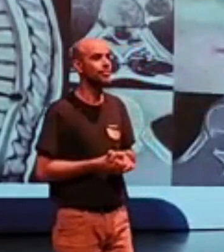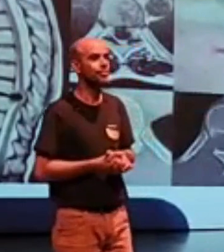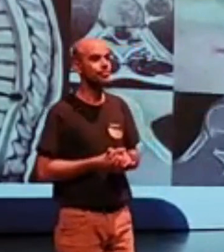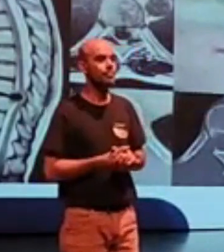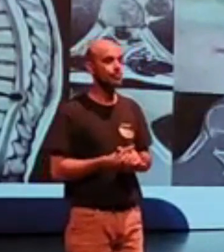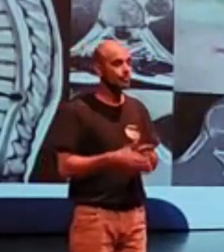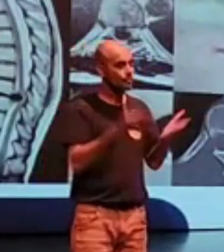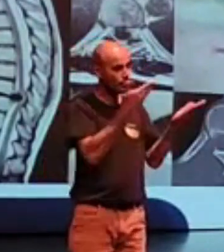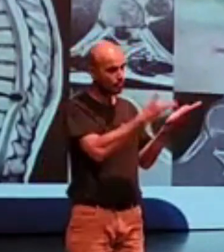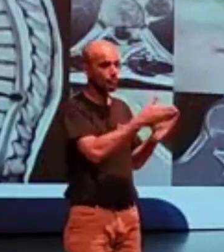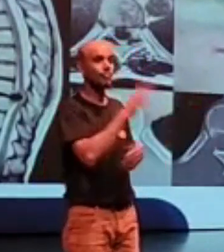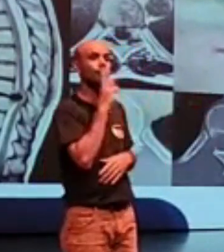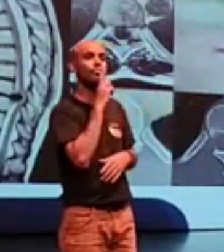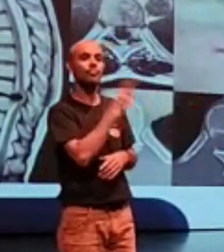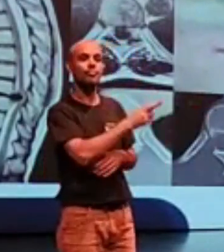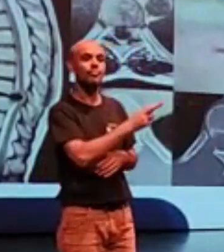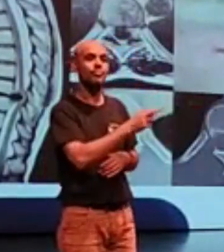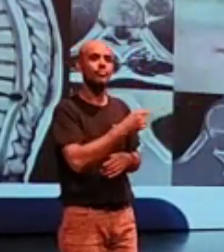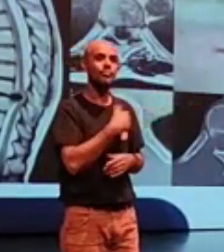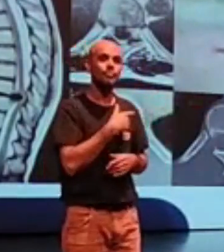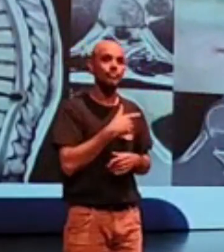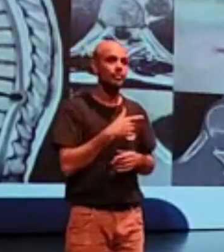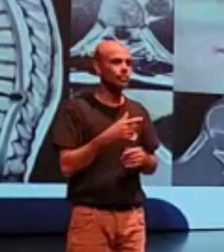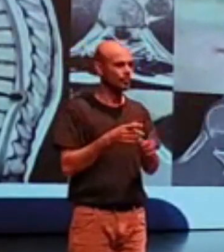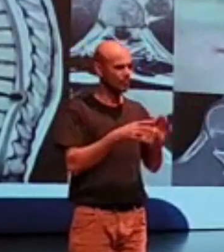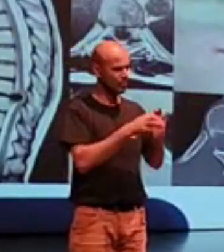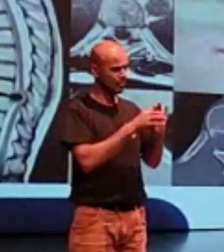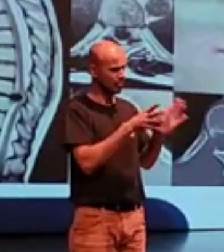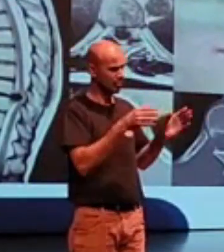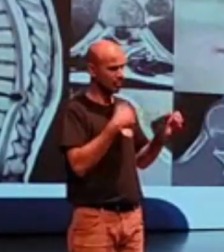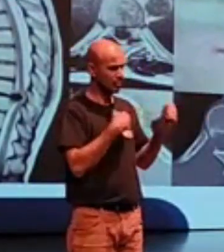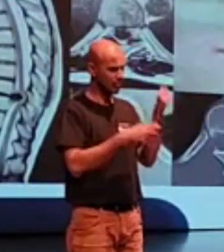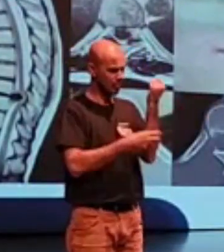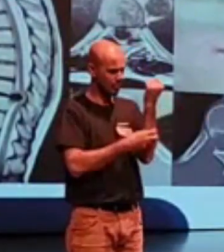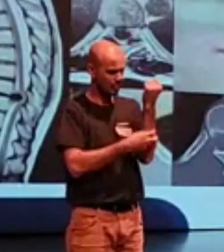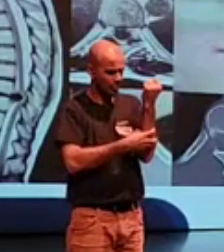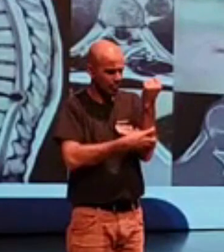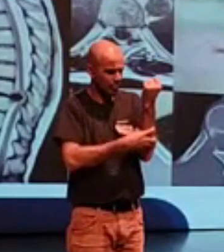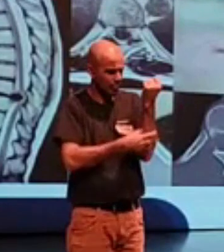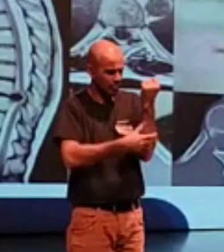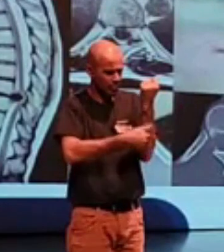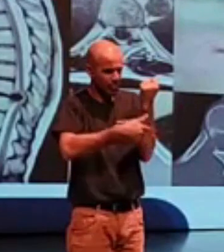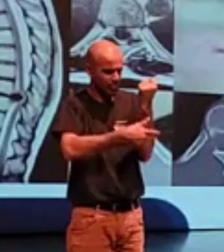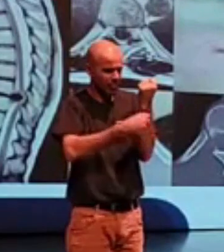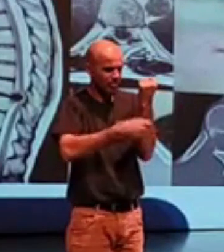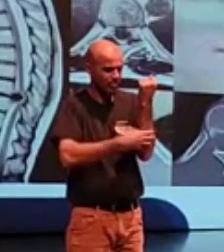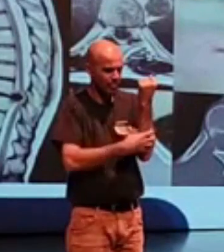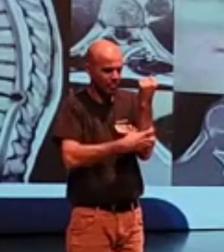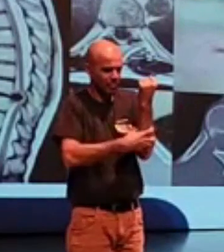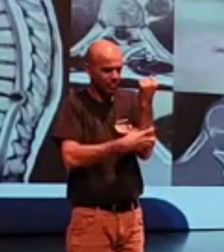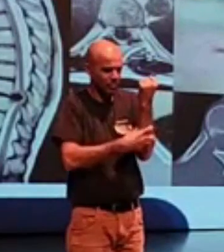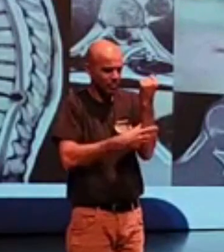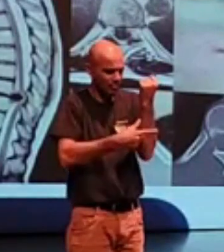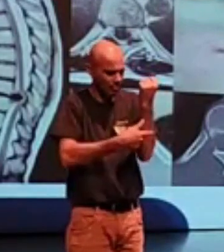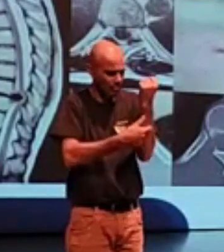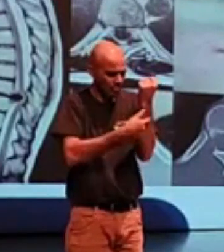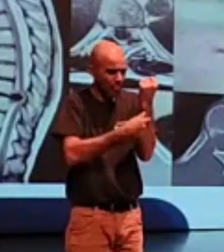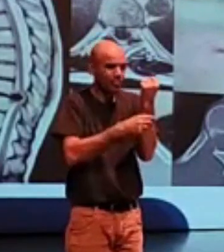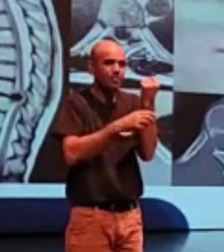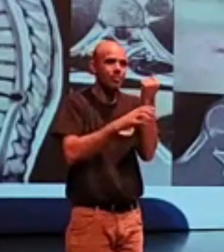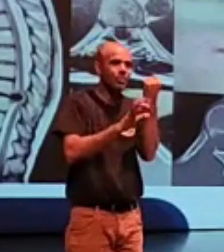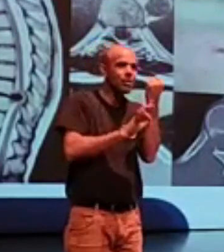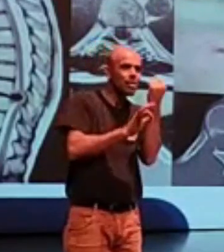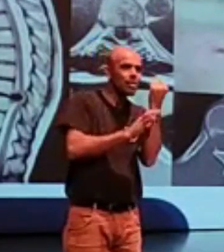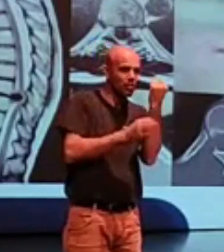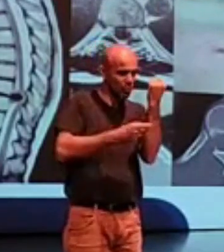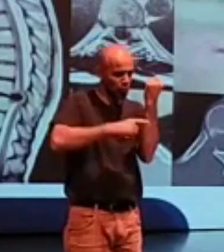E aqui foi o resultado final. Eu falo, poxa, Bessa, você deixou ali um pouco de hérnia. Realmente, eu não consegui tirar tudo. Eu consegui entrar com um drill, que é com uma broca